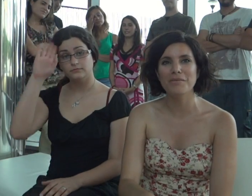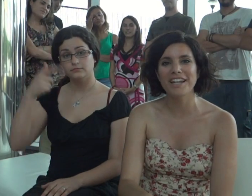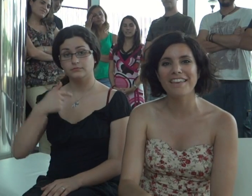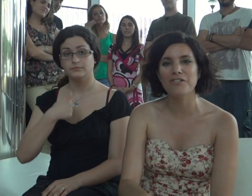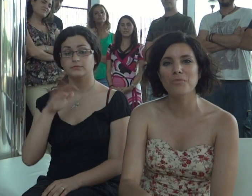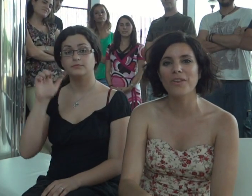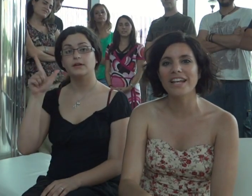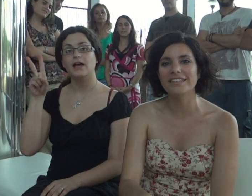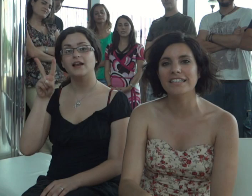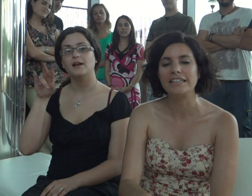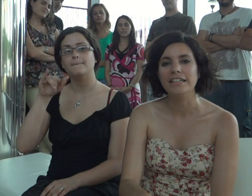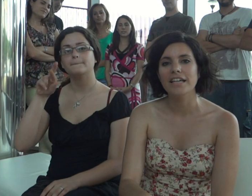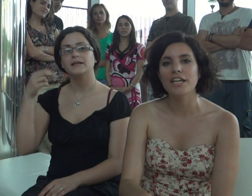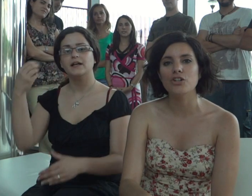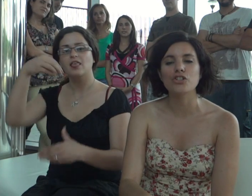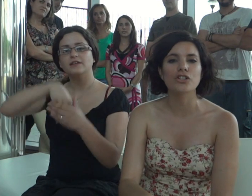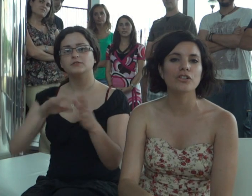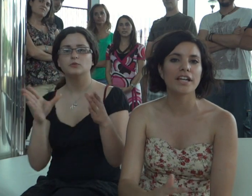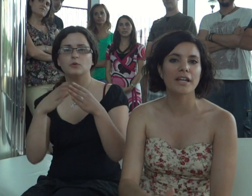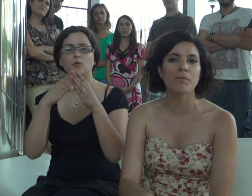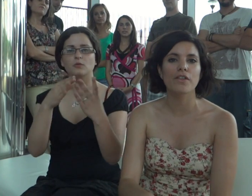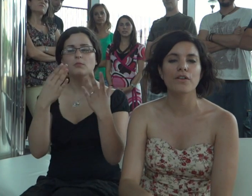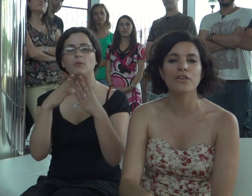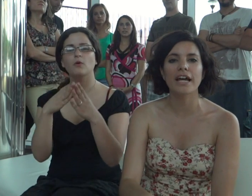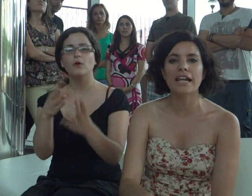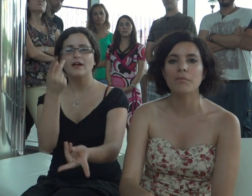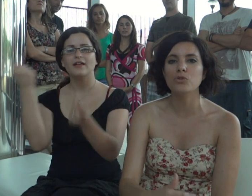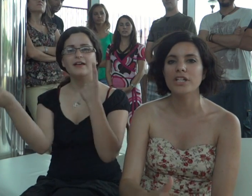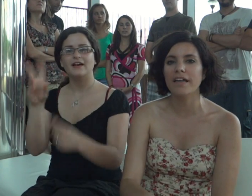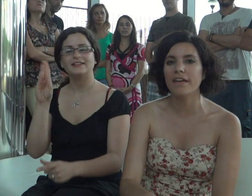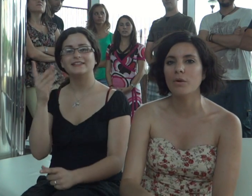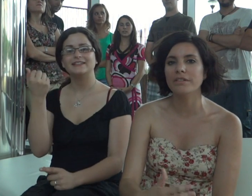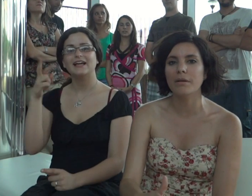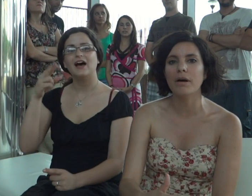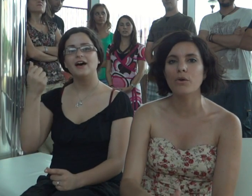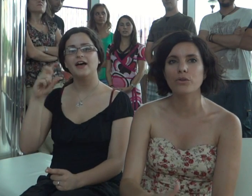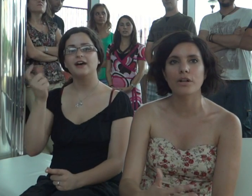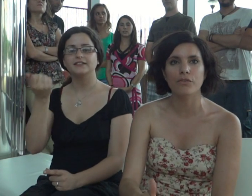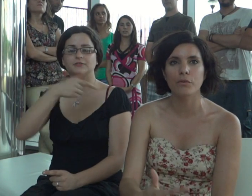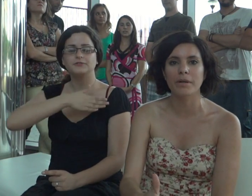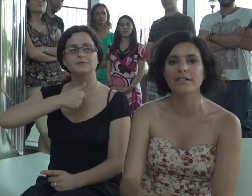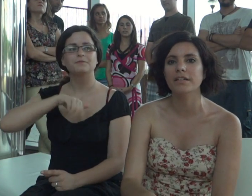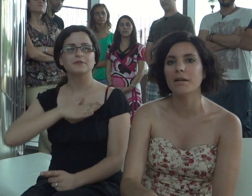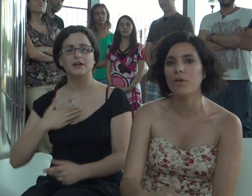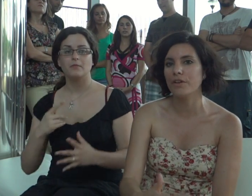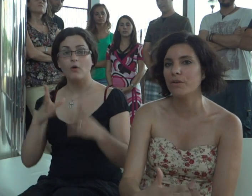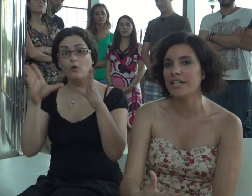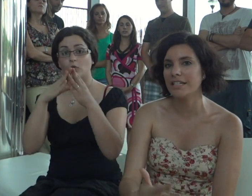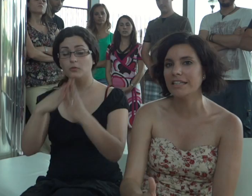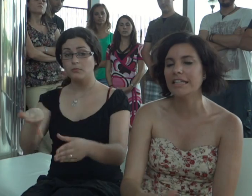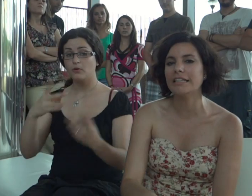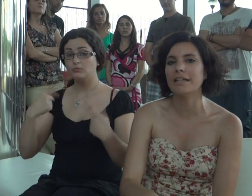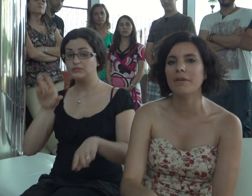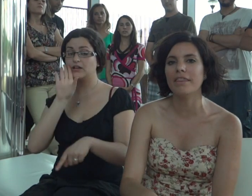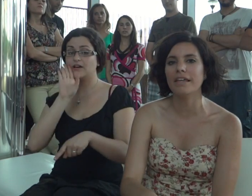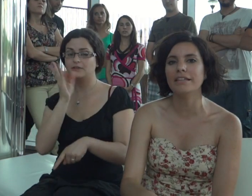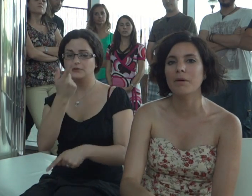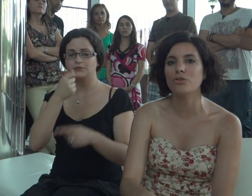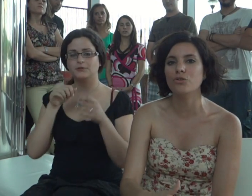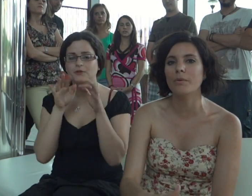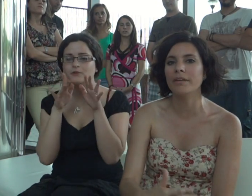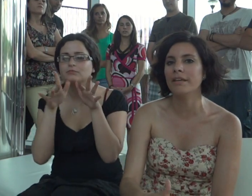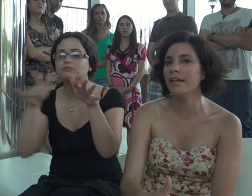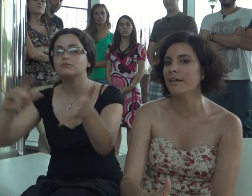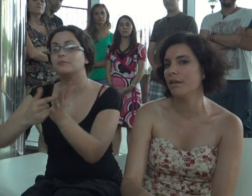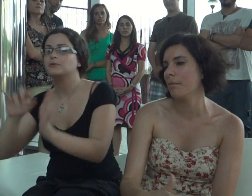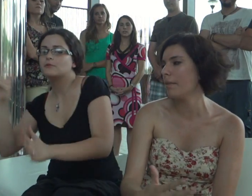Hola, soy Elvira del grupo de Arasa y nosotros queremos haceros llegar la música de vuestro trabajo de otra forma. Queremos hacerosla sentir a través del tema